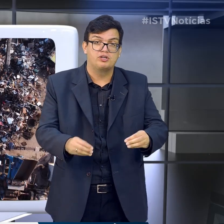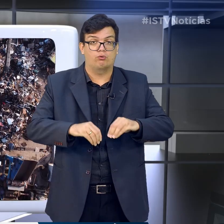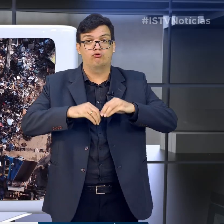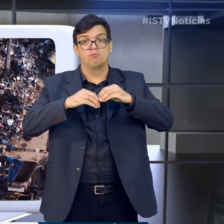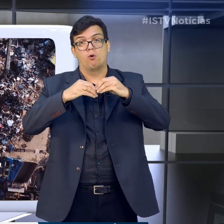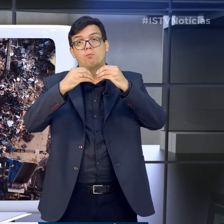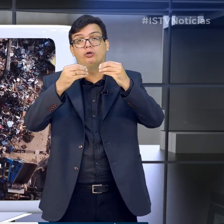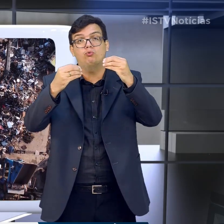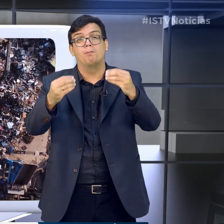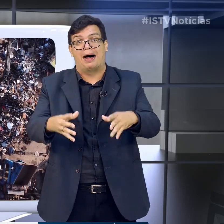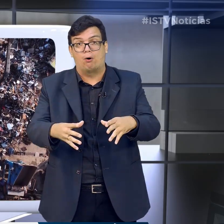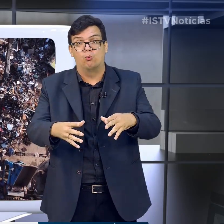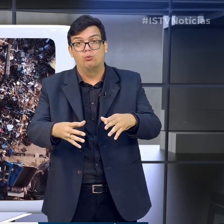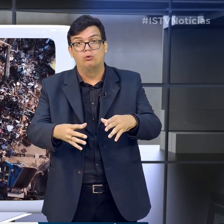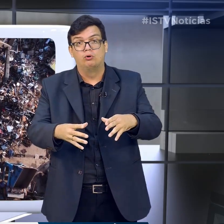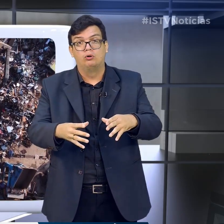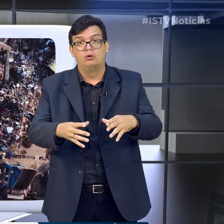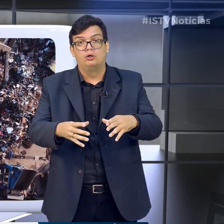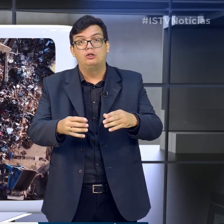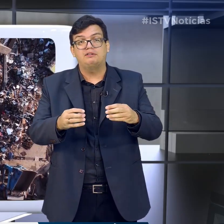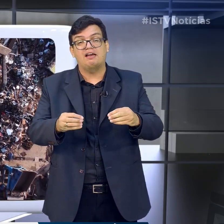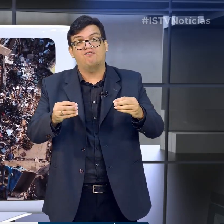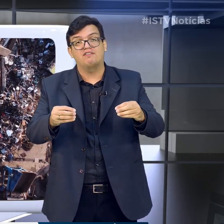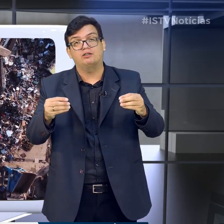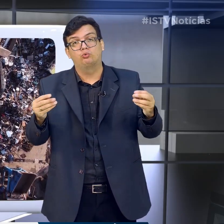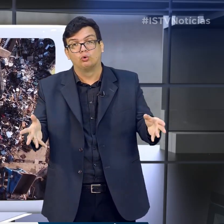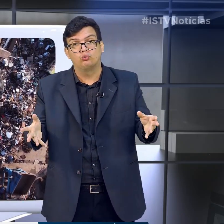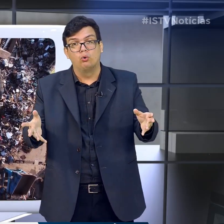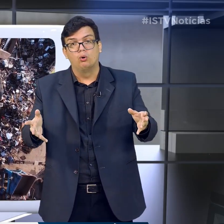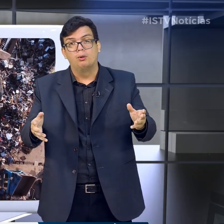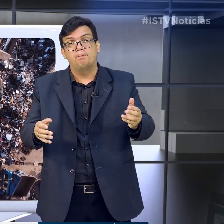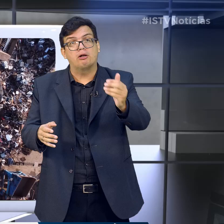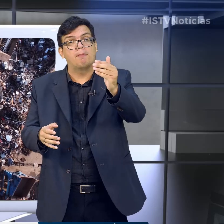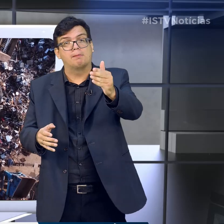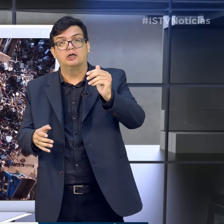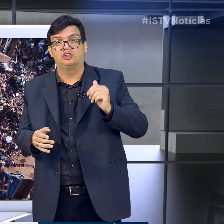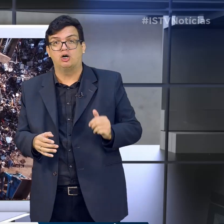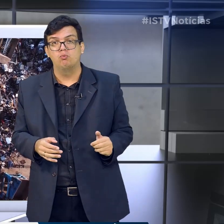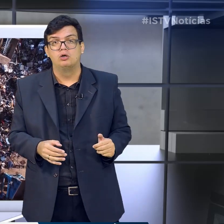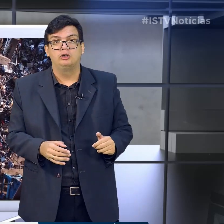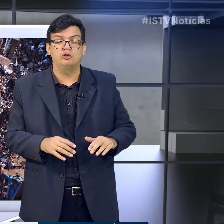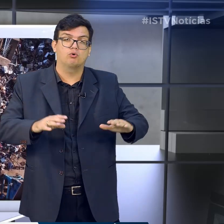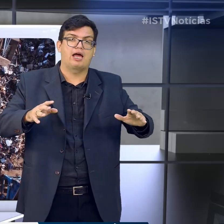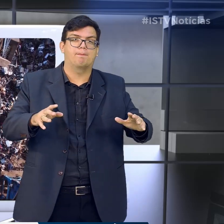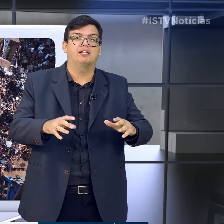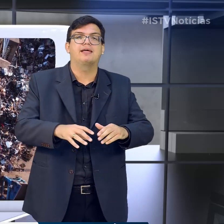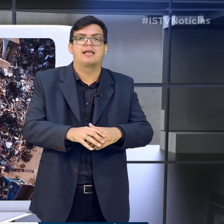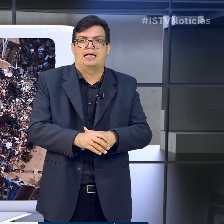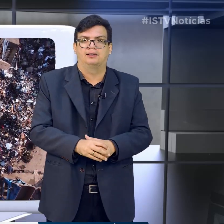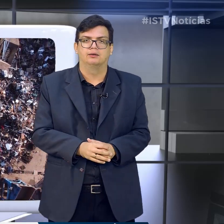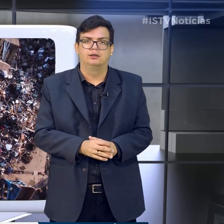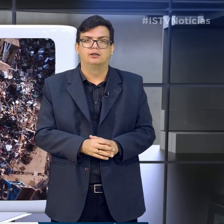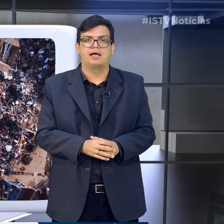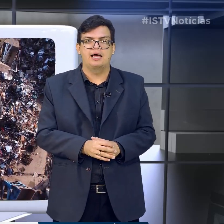e acostumou muito mal ter que fazer tudo pelo marmanjão que não quer aprender nada né